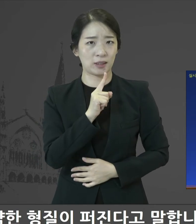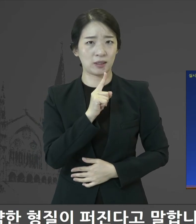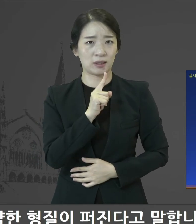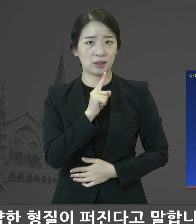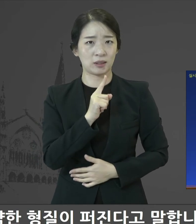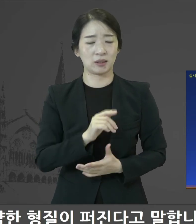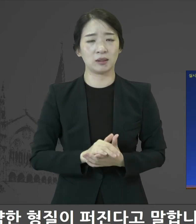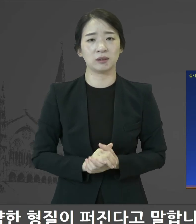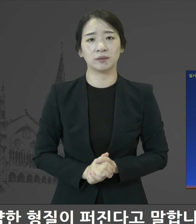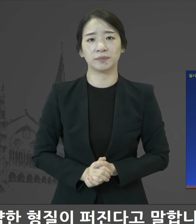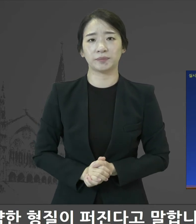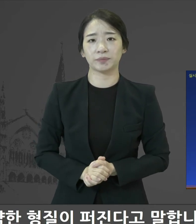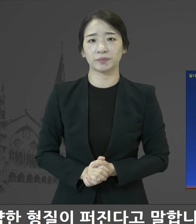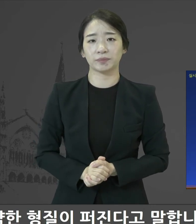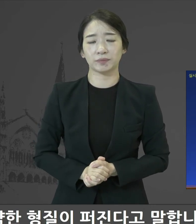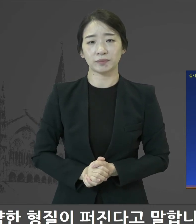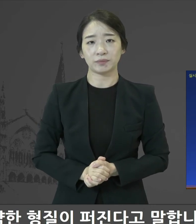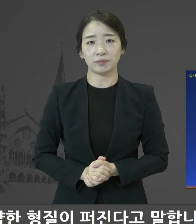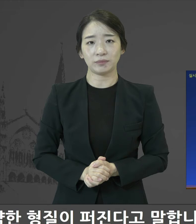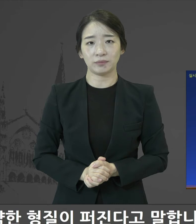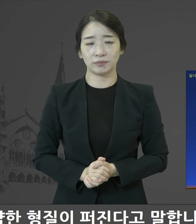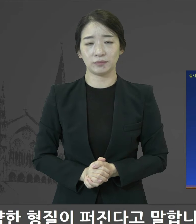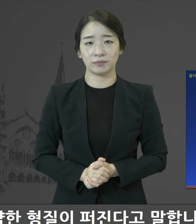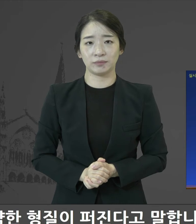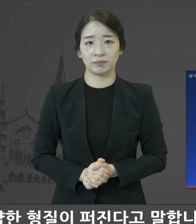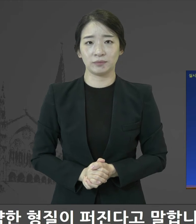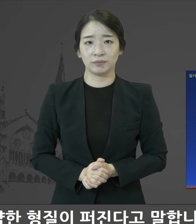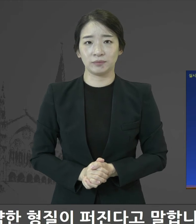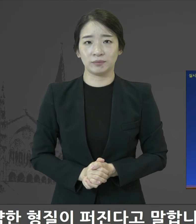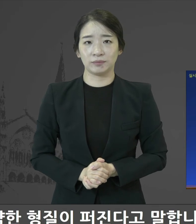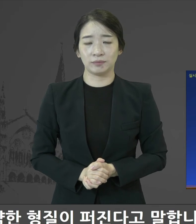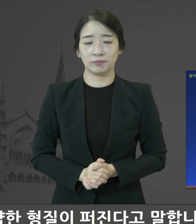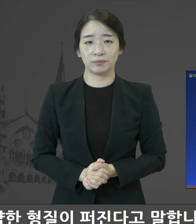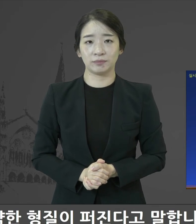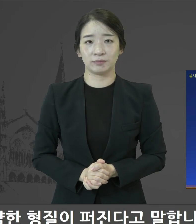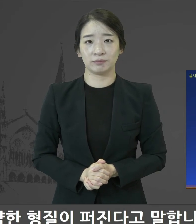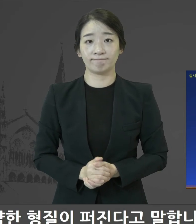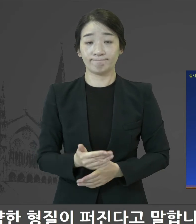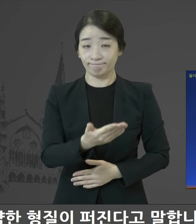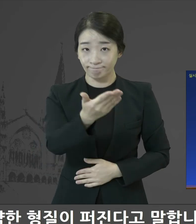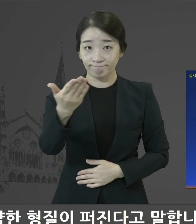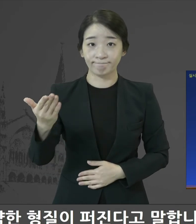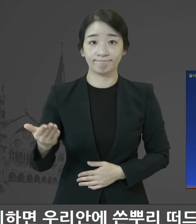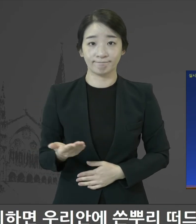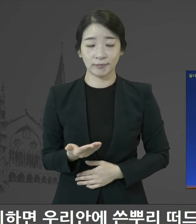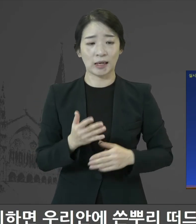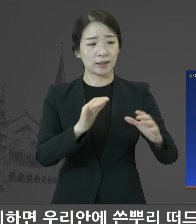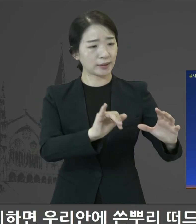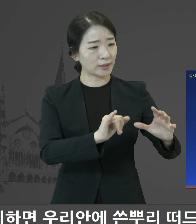활개를 치게 된다는 사실입니다. 여러분, 세상은요,